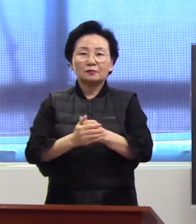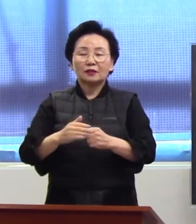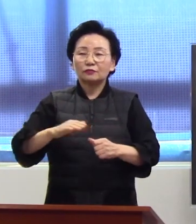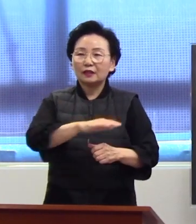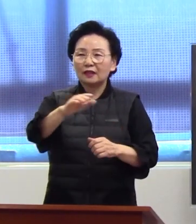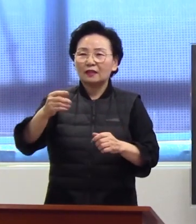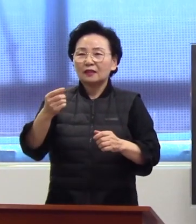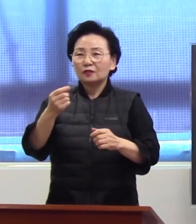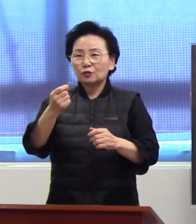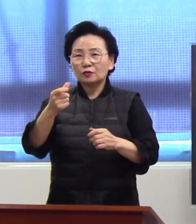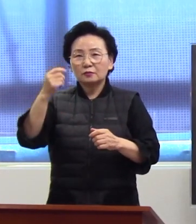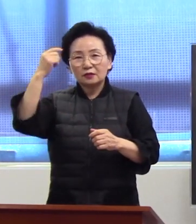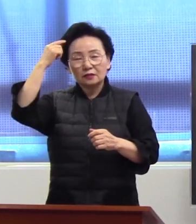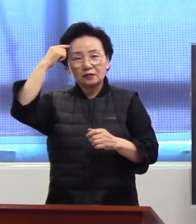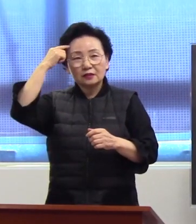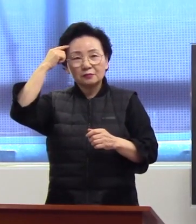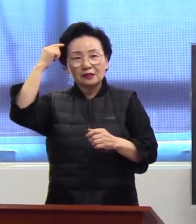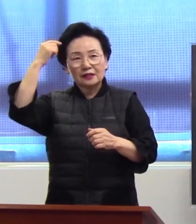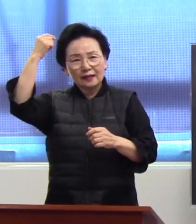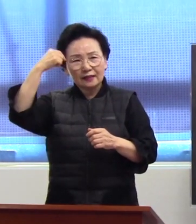때문에 우리가 조금 느낌이